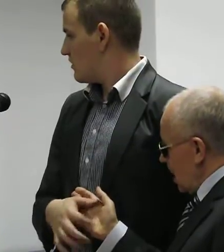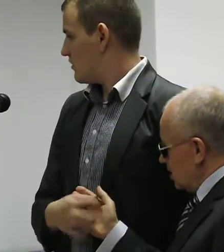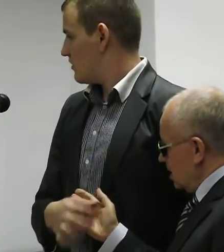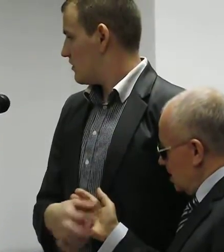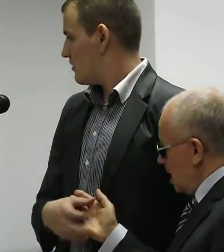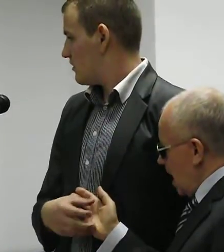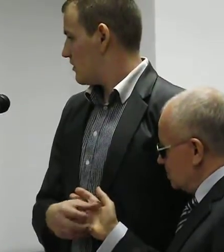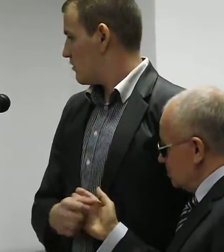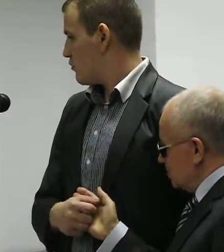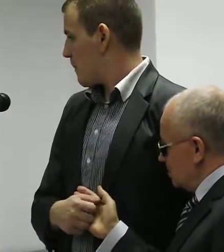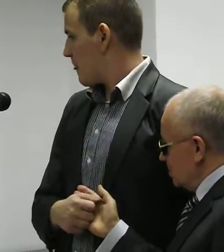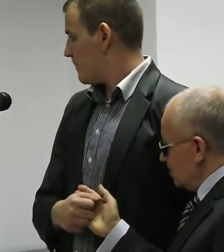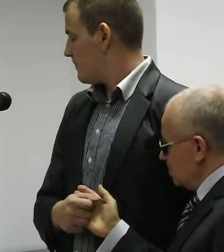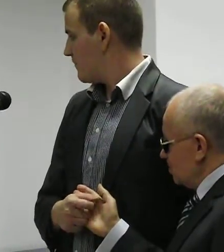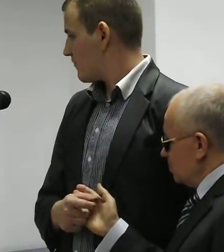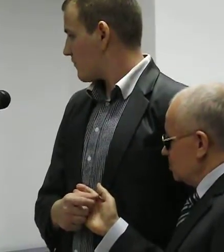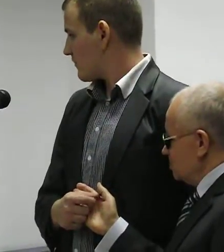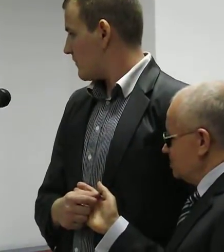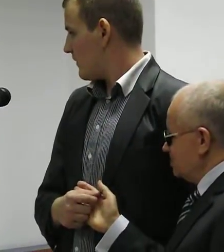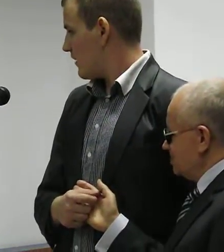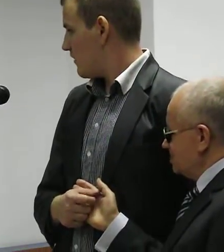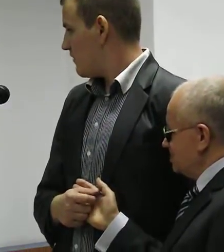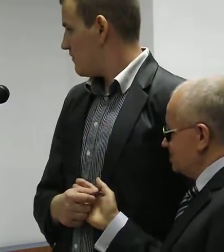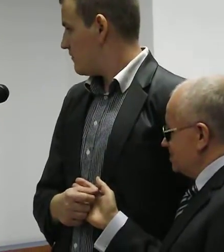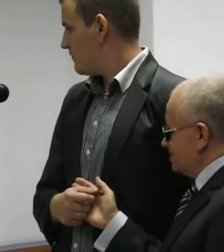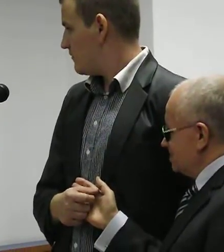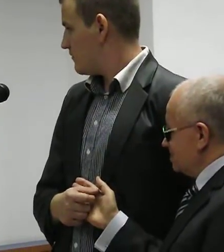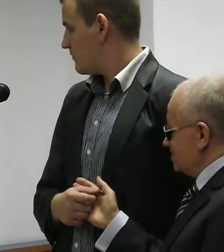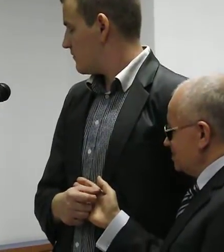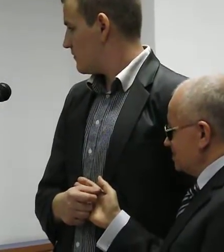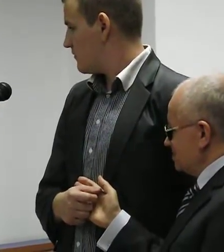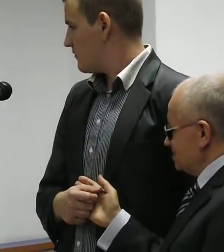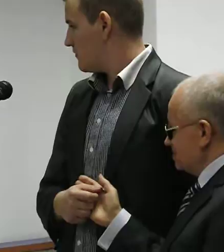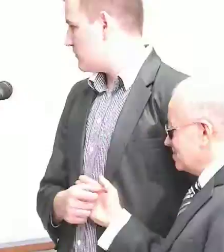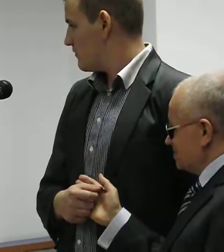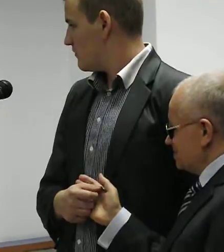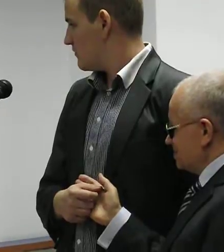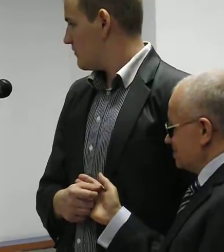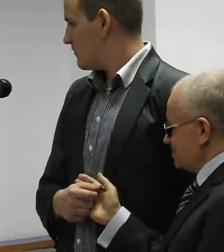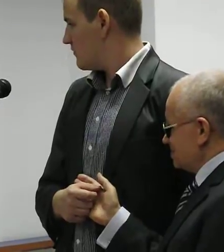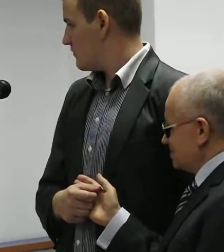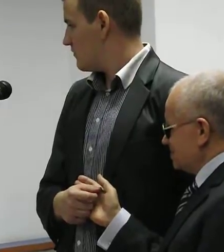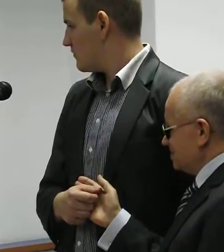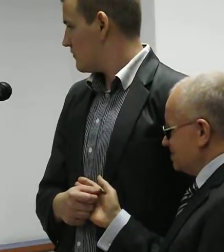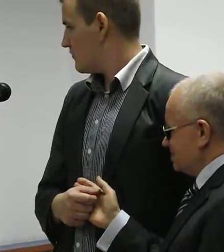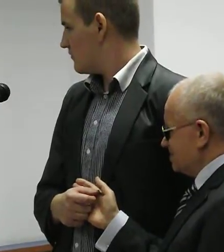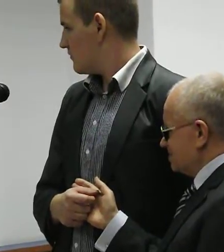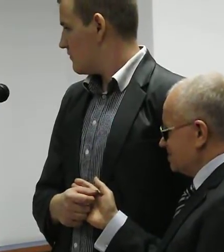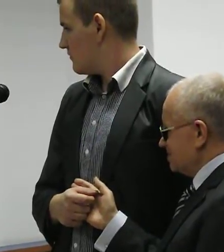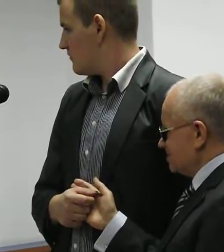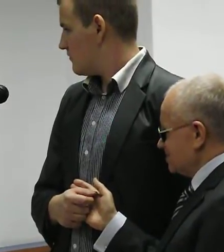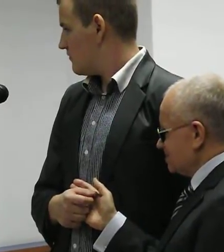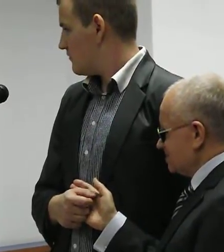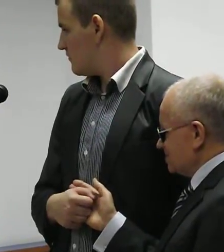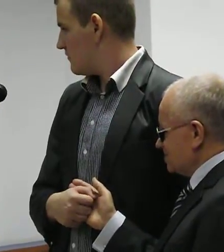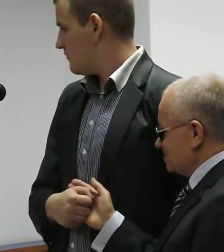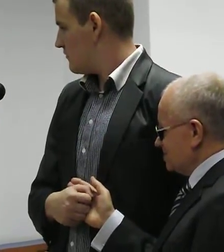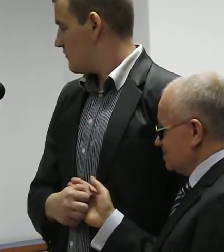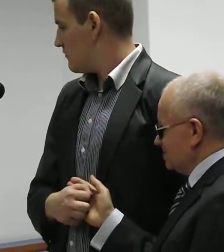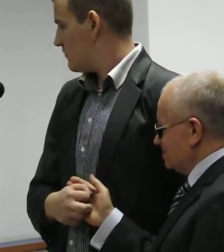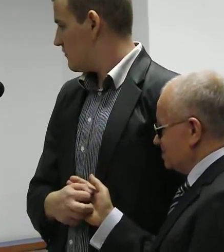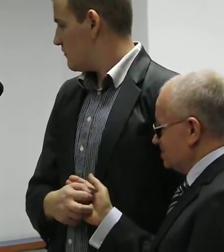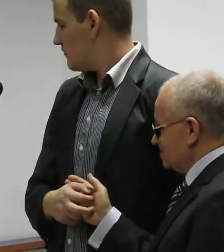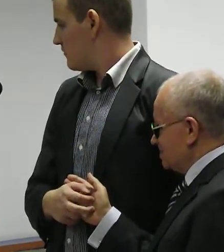sa nu doar că a dorit și a reușit să vorbească, a reușit să facă studii superioare în probleme în care era un miracol să fie